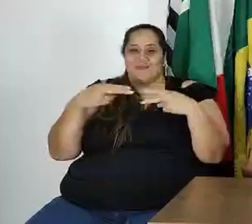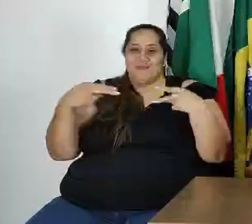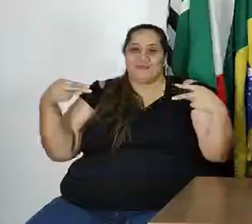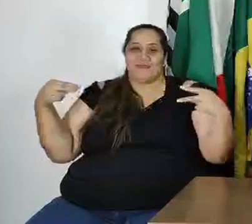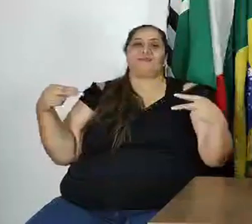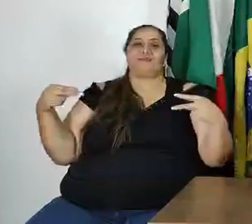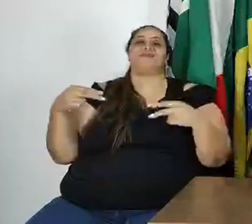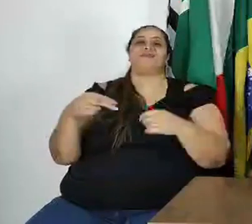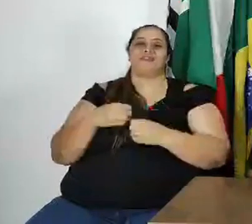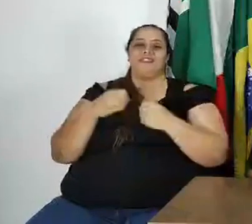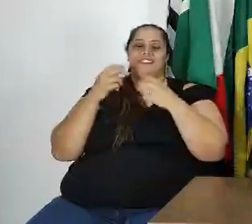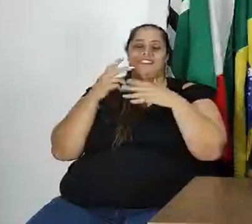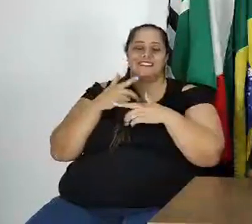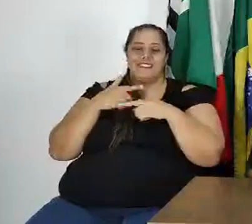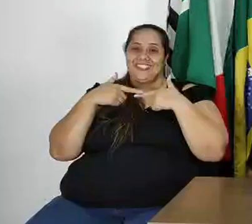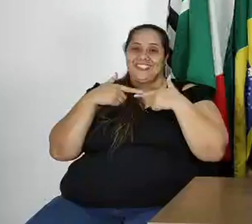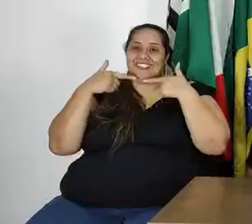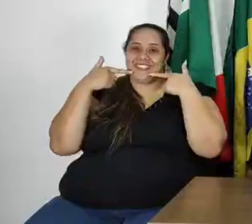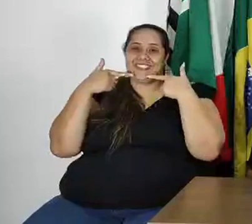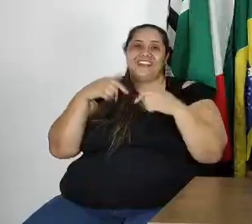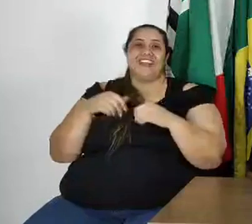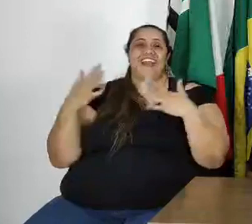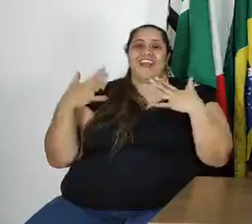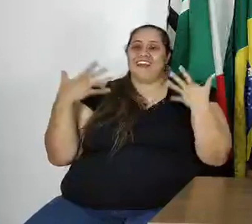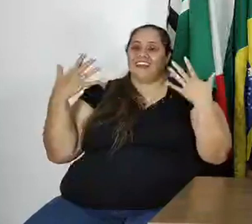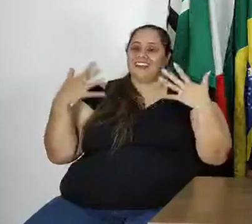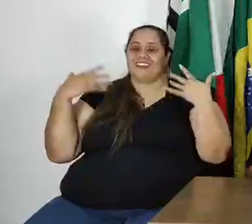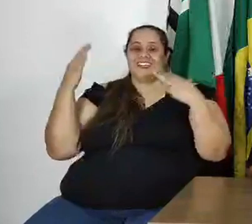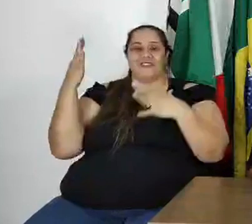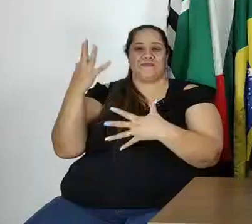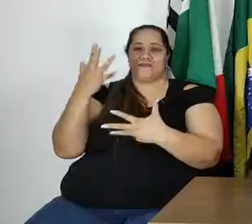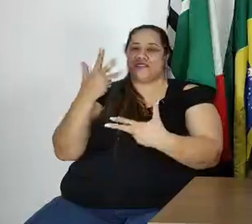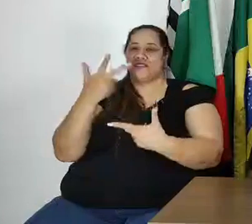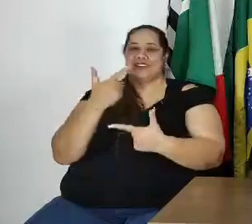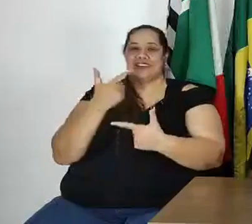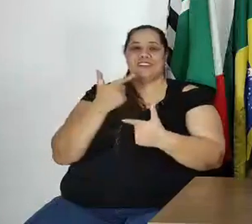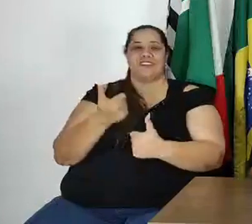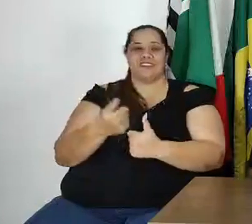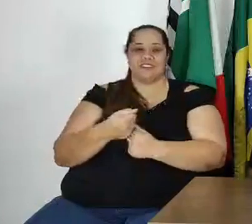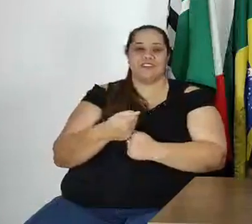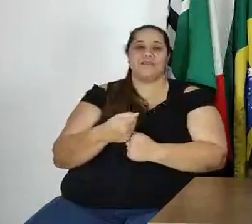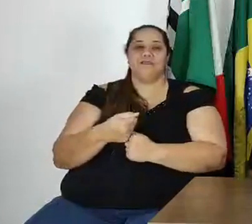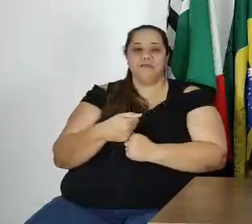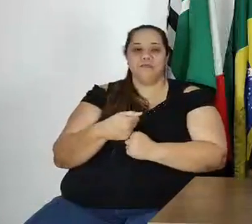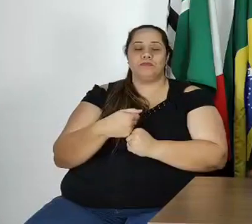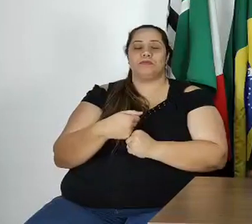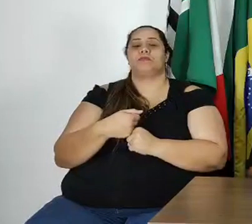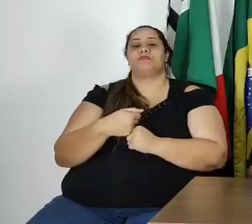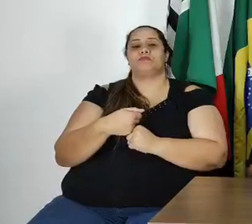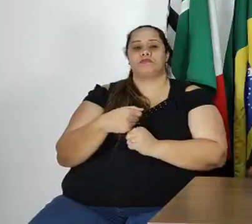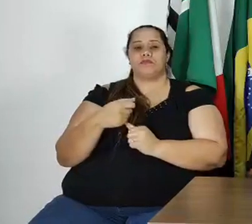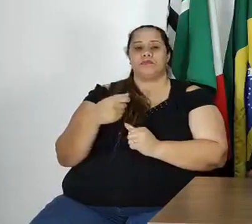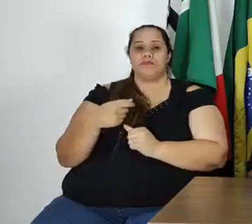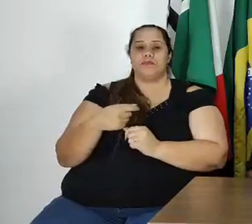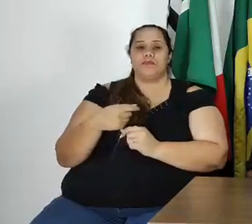aquele momento de, nossa, que maravilha! É uma das coisas que mais faz a gente